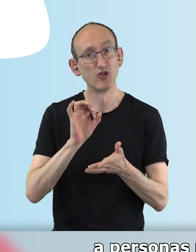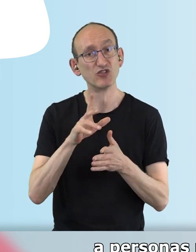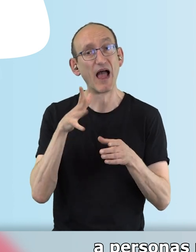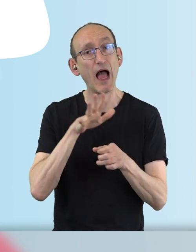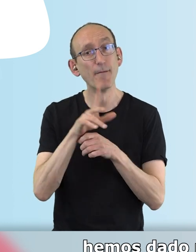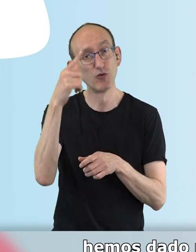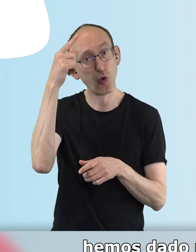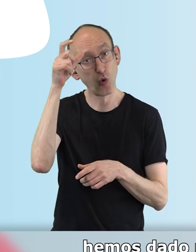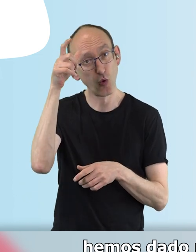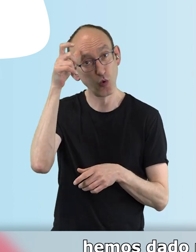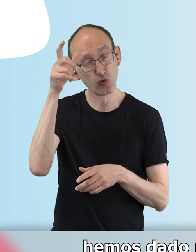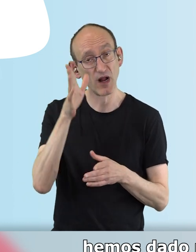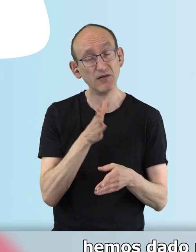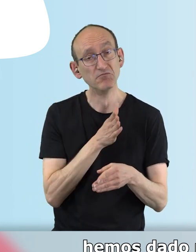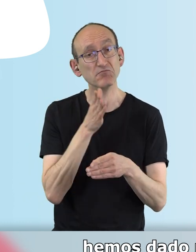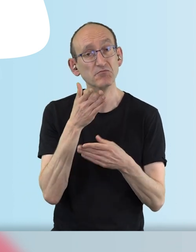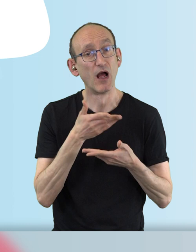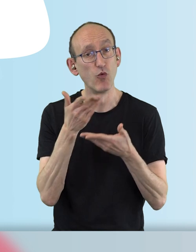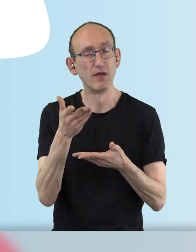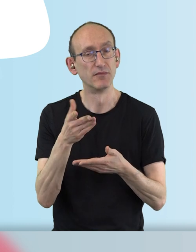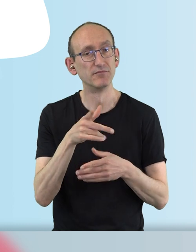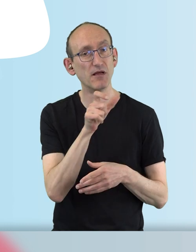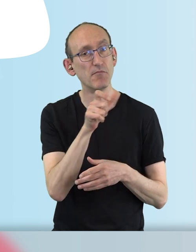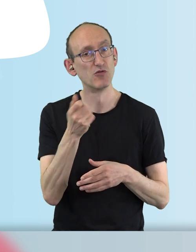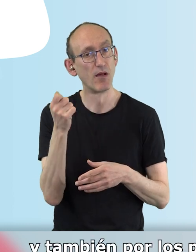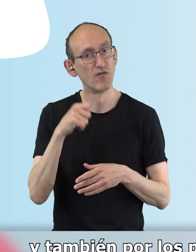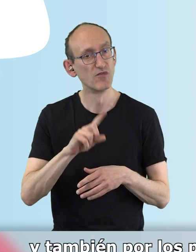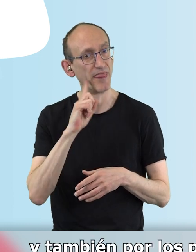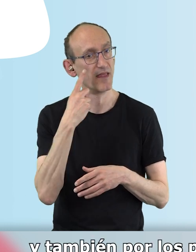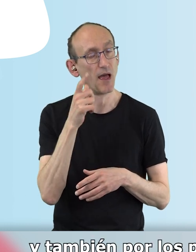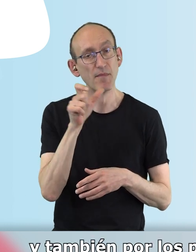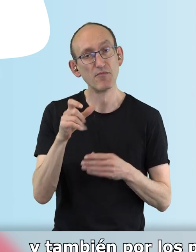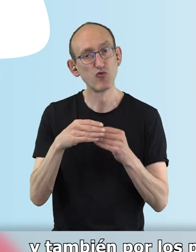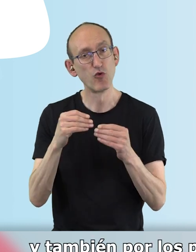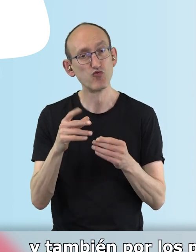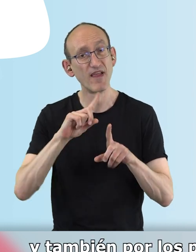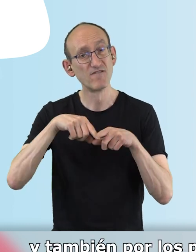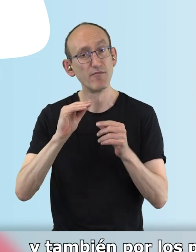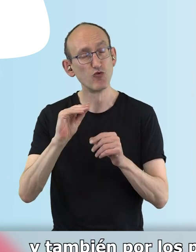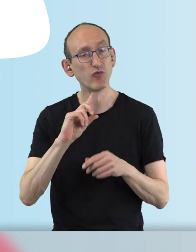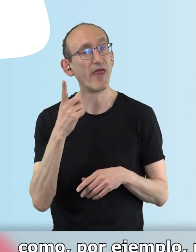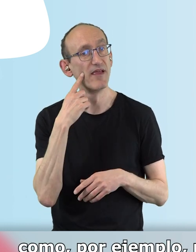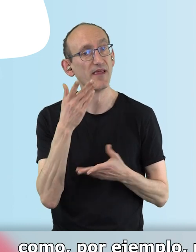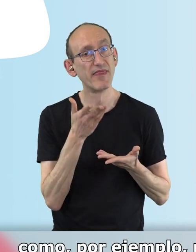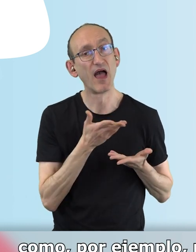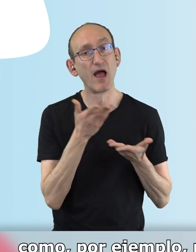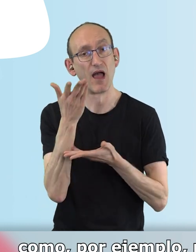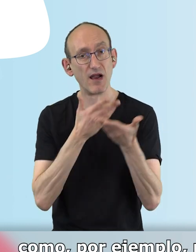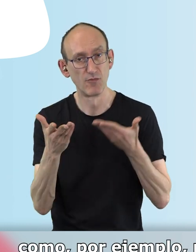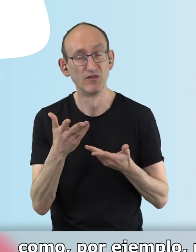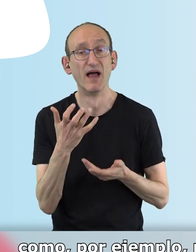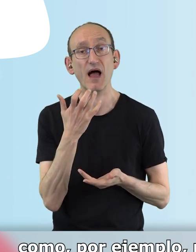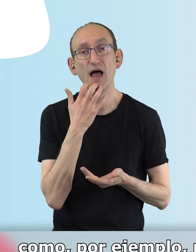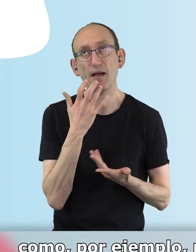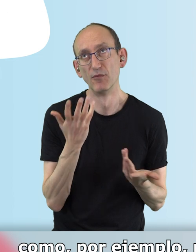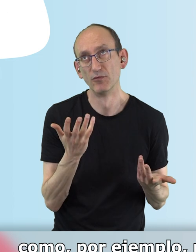ámbito rural, hemos dado respuesta a muchas necesidades detectadas por profesionales y también por los propios usuarios y por las familias. Como por ejemplo